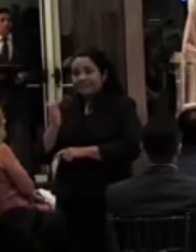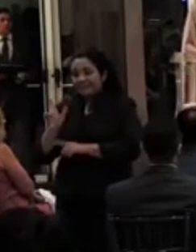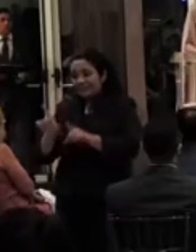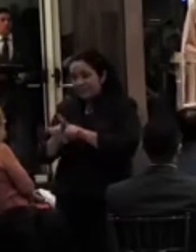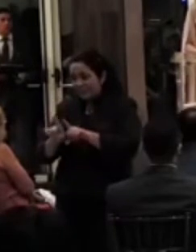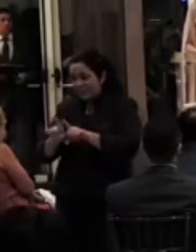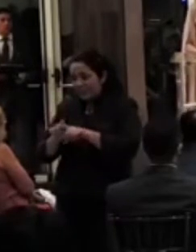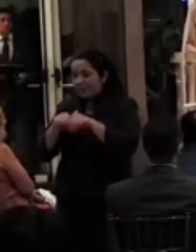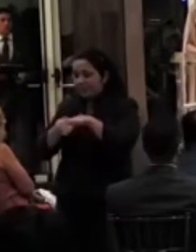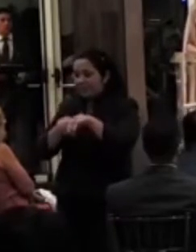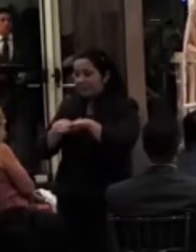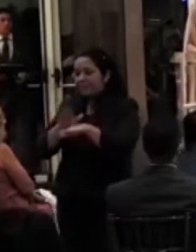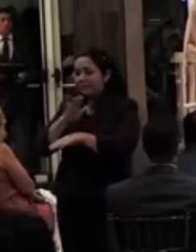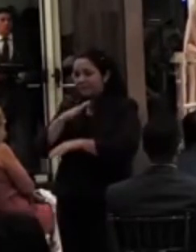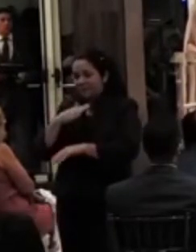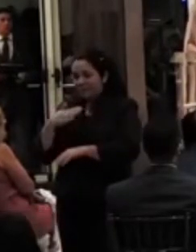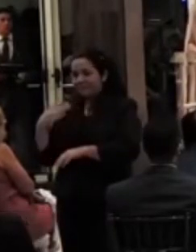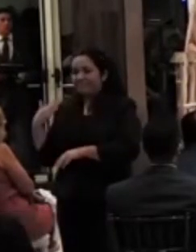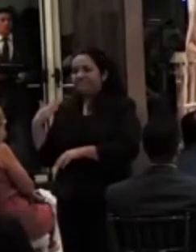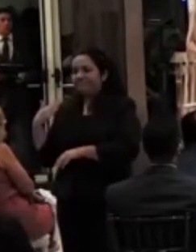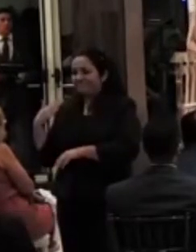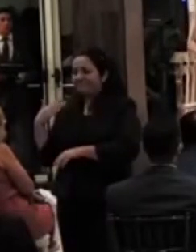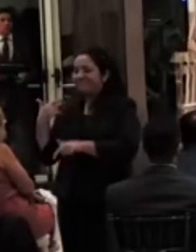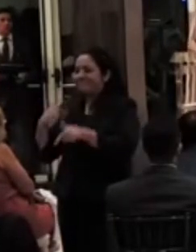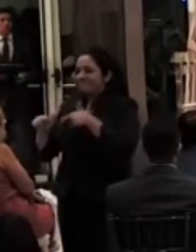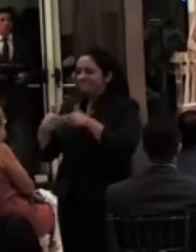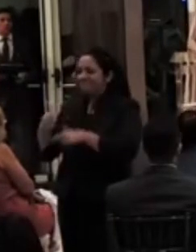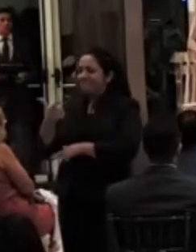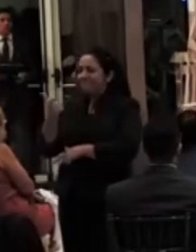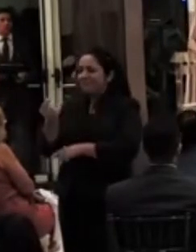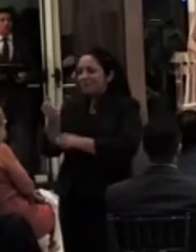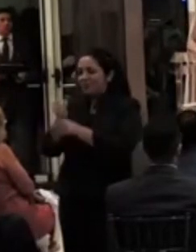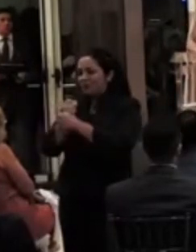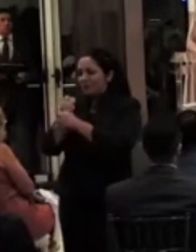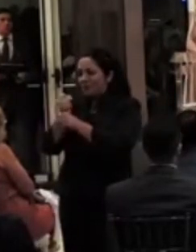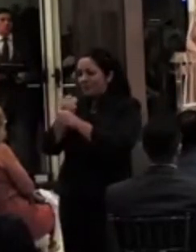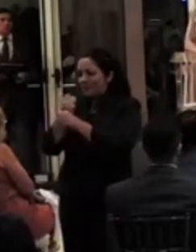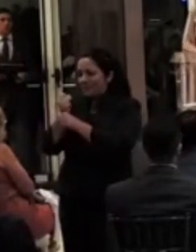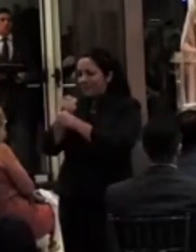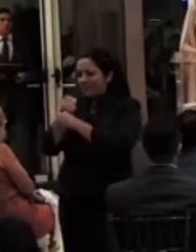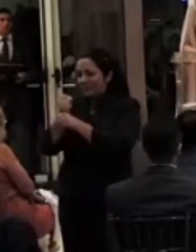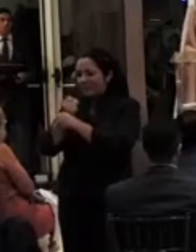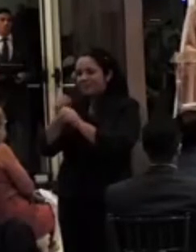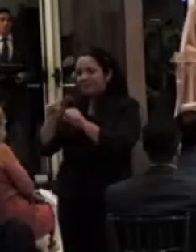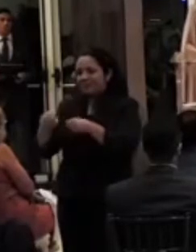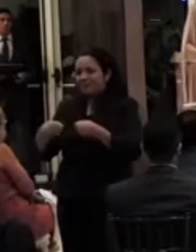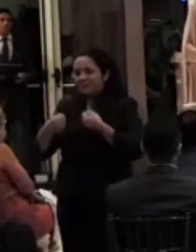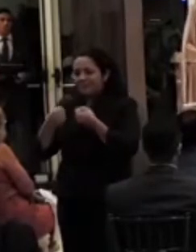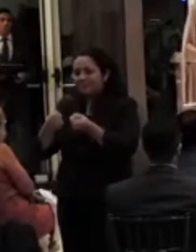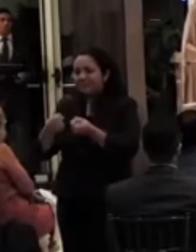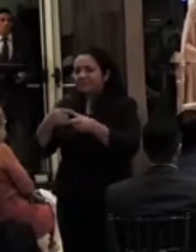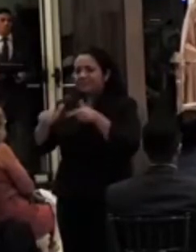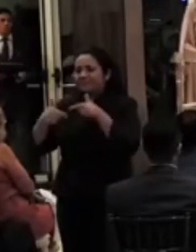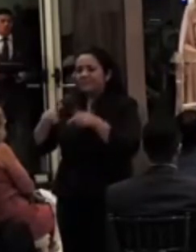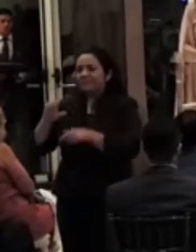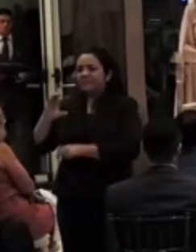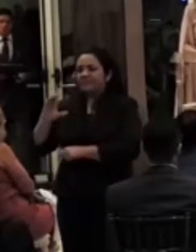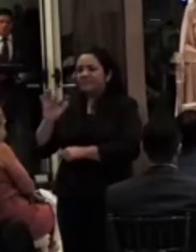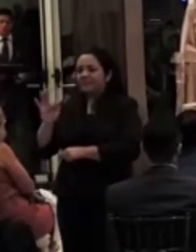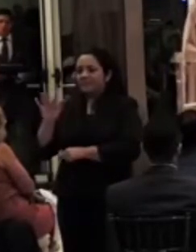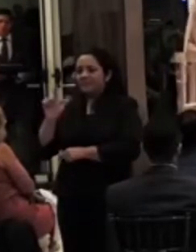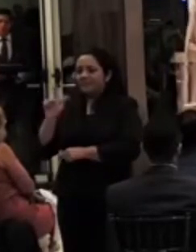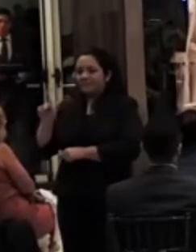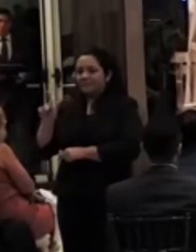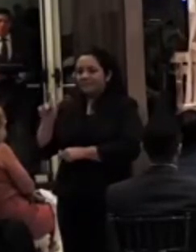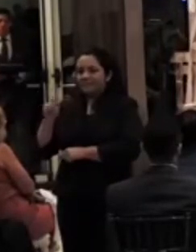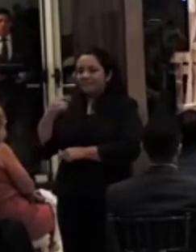de setembro, depois de mais de 20 anos de trabalho dedicado ao Conselho Federal de Psicologia. Fazendo